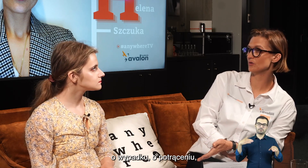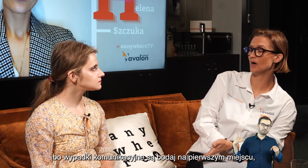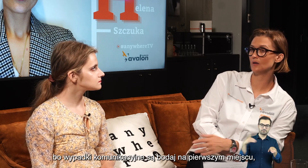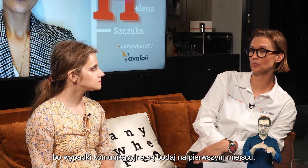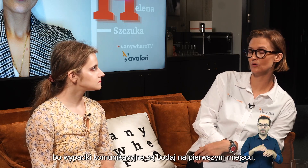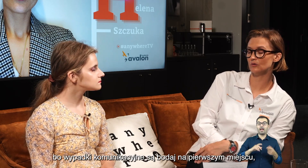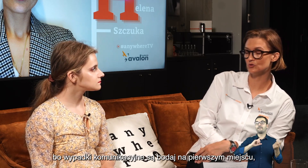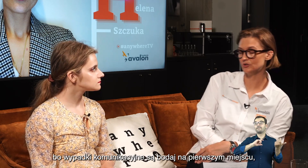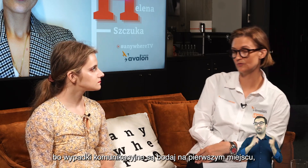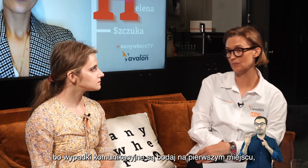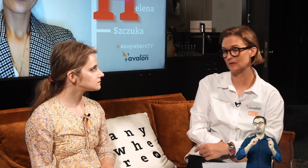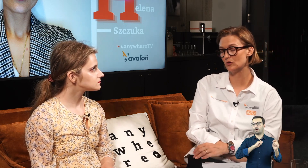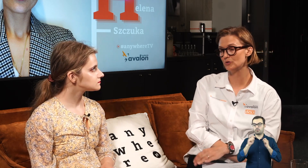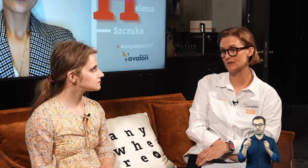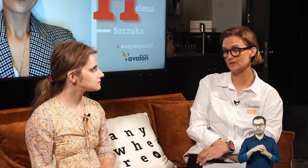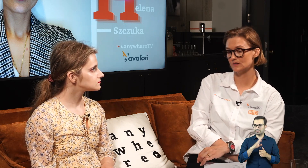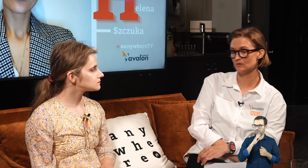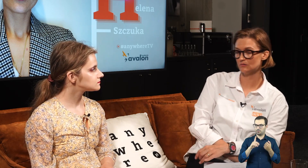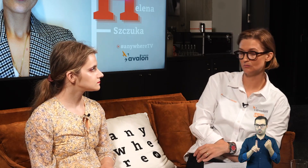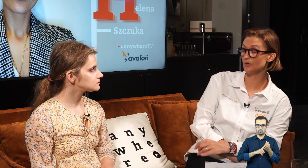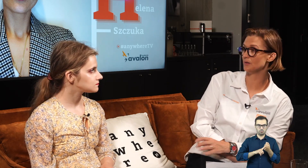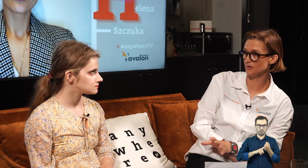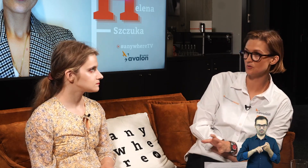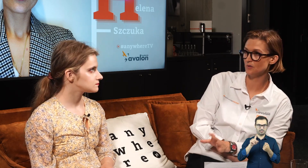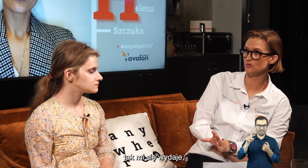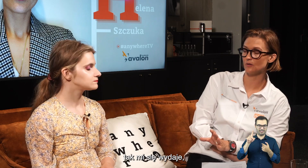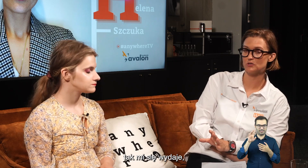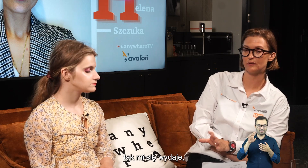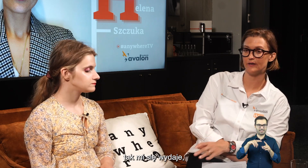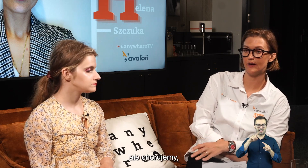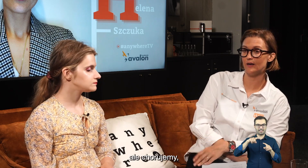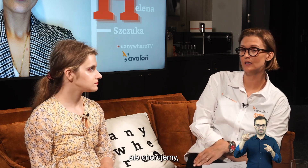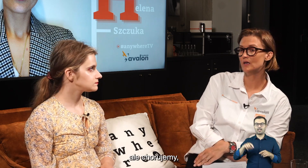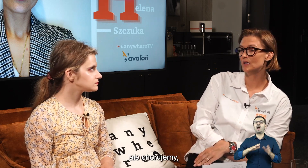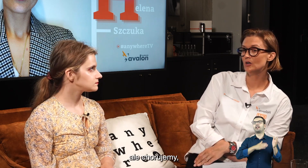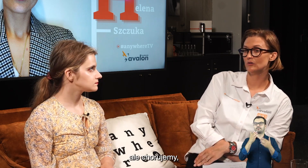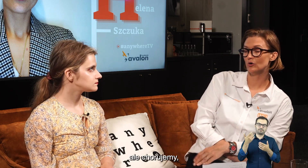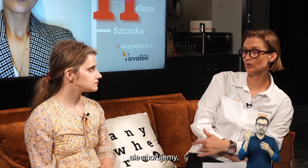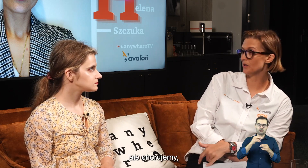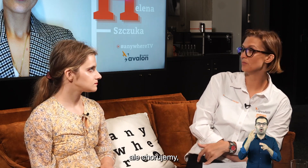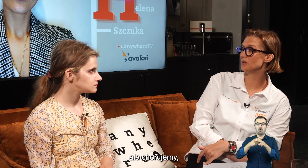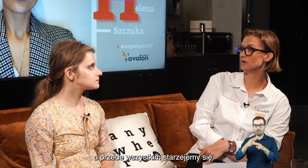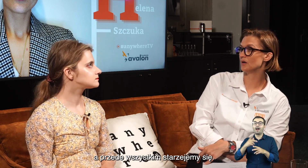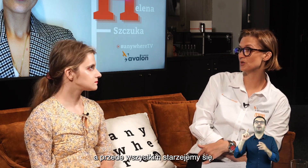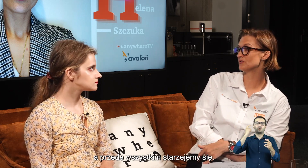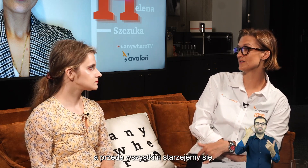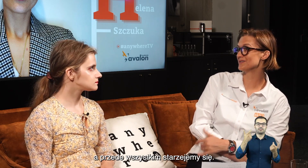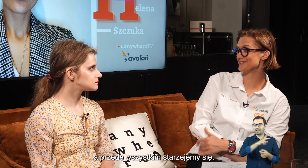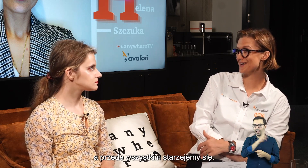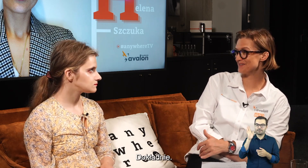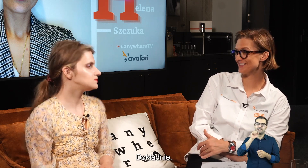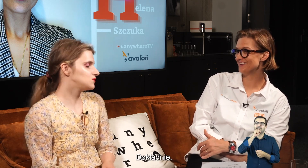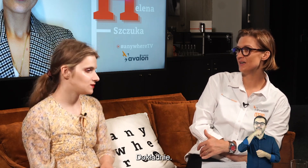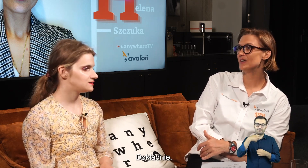potrąceniu, bo oczywiście wypadki komunikacyjne są bodaj na pierwszym miejscu, tak mi się wydaje, ale no, chorujemy, a przede wszystkim